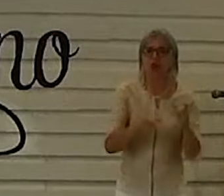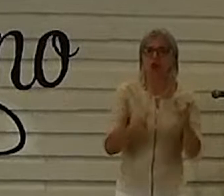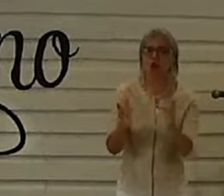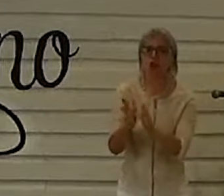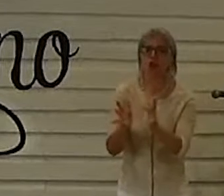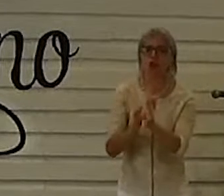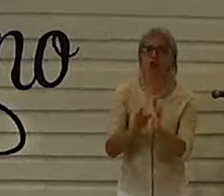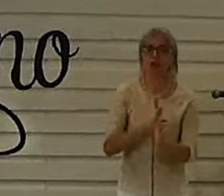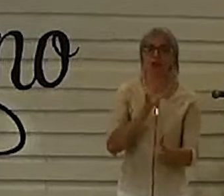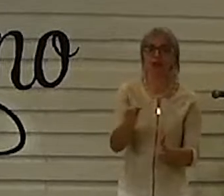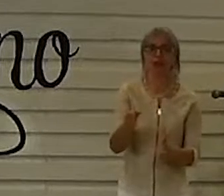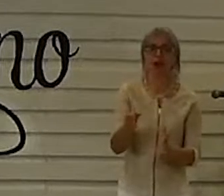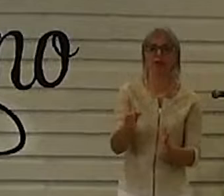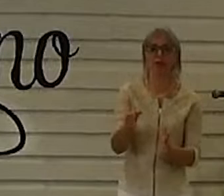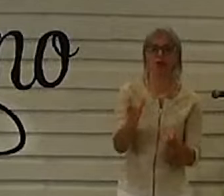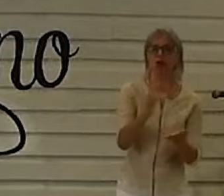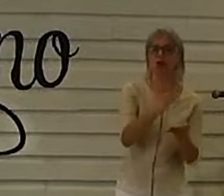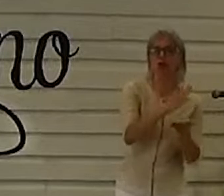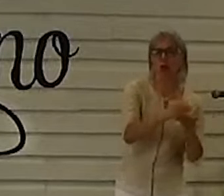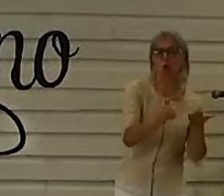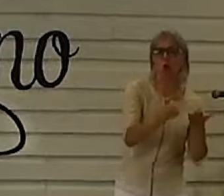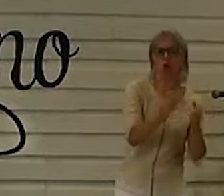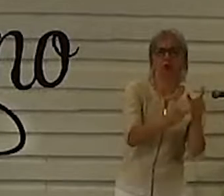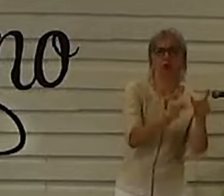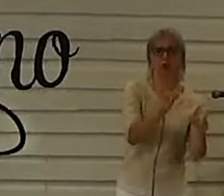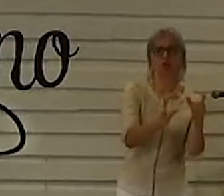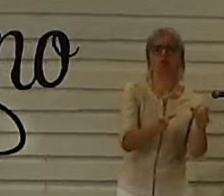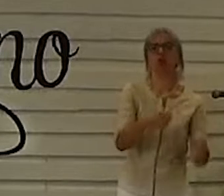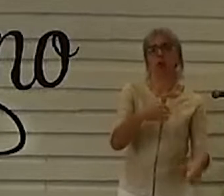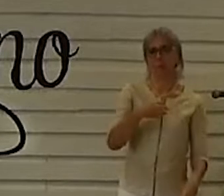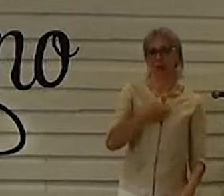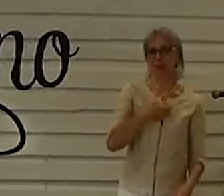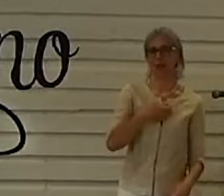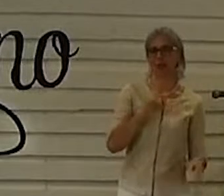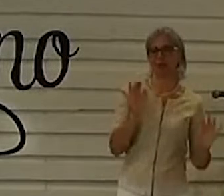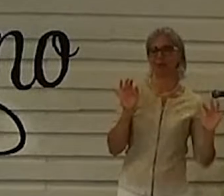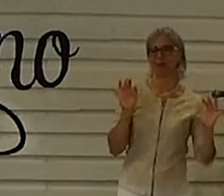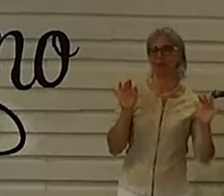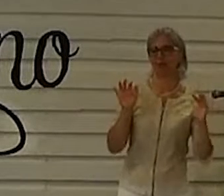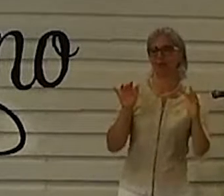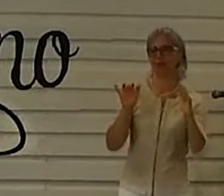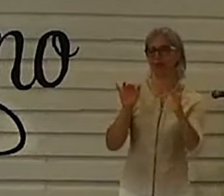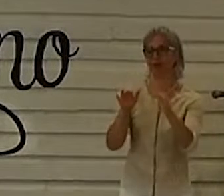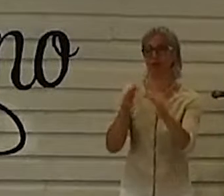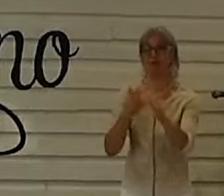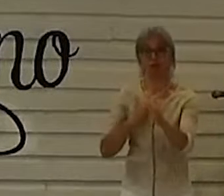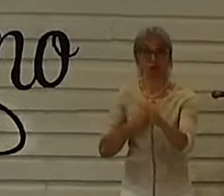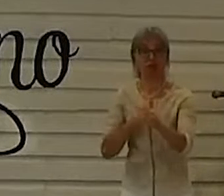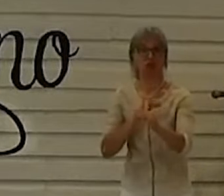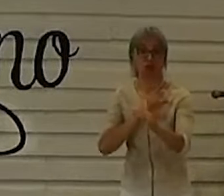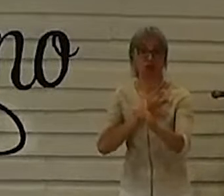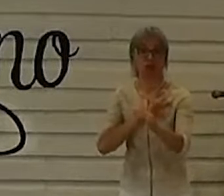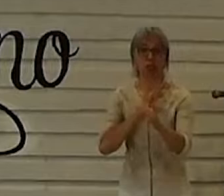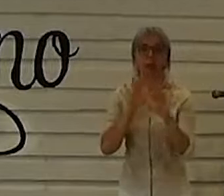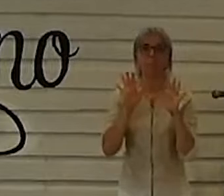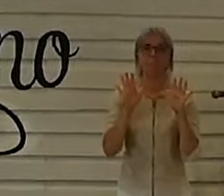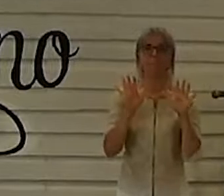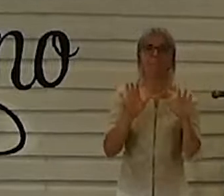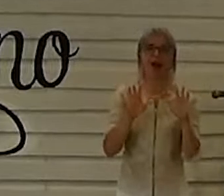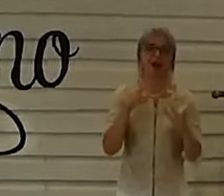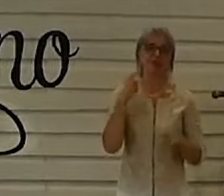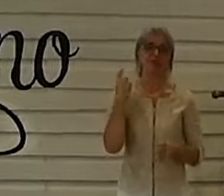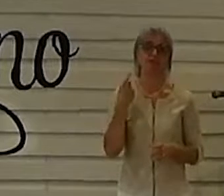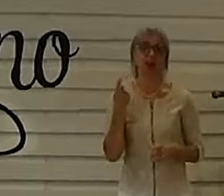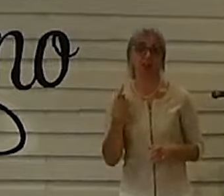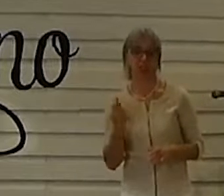po'! Tutti i pubblicani e i peccatori si avvicinavano a lui per ascoltarli, ma i farisei